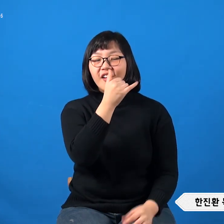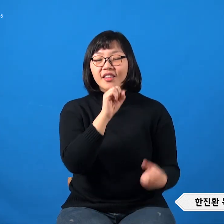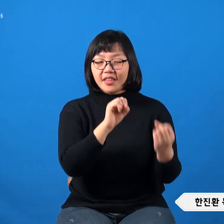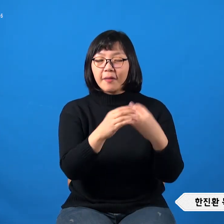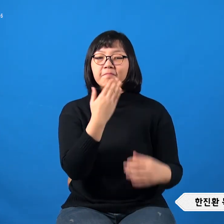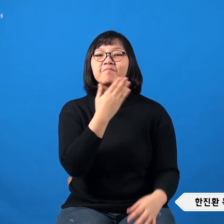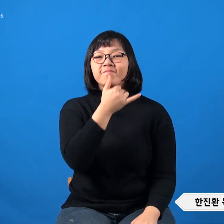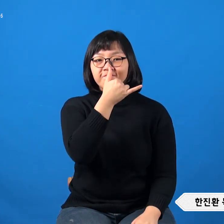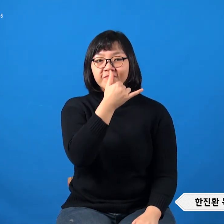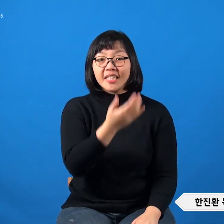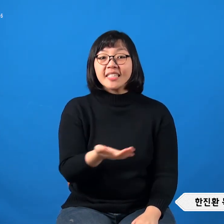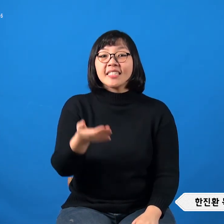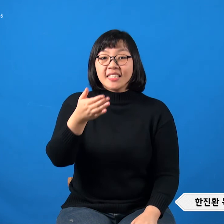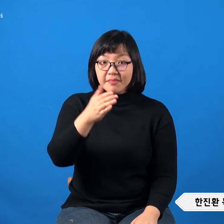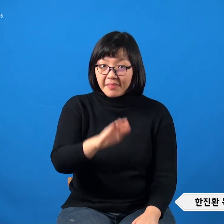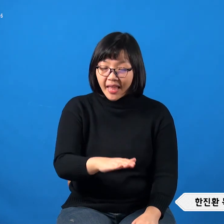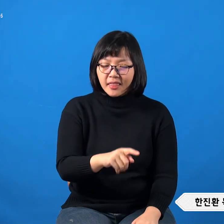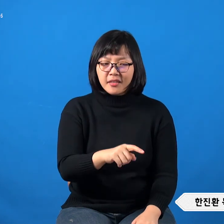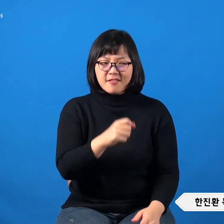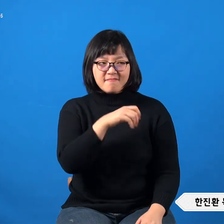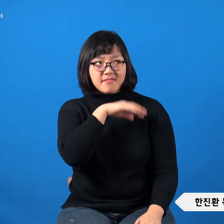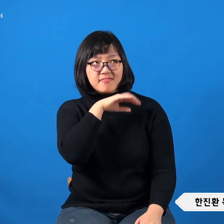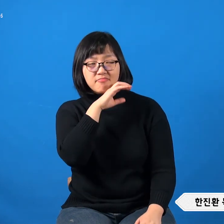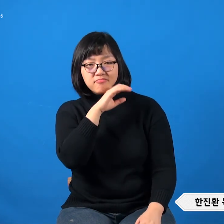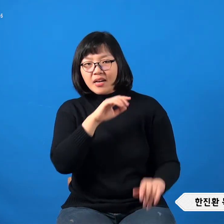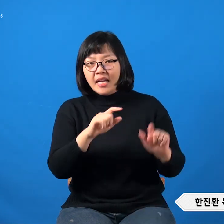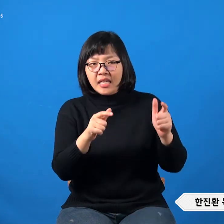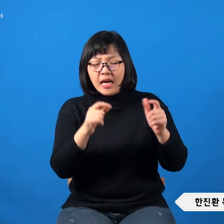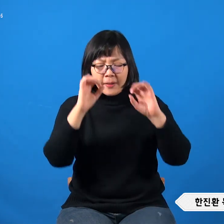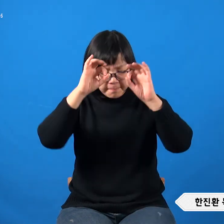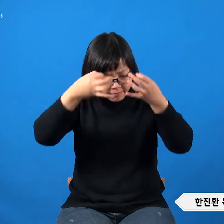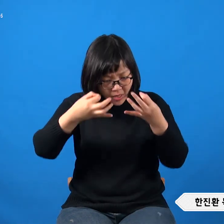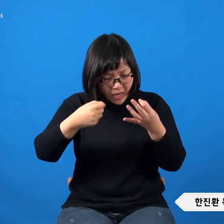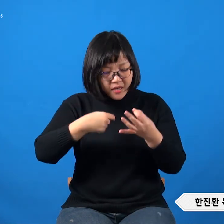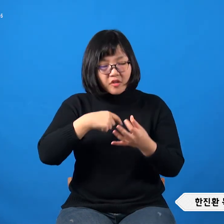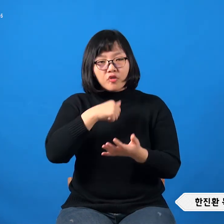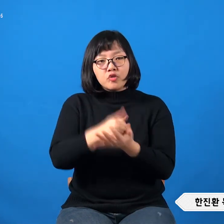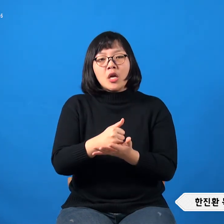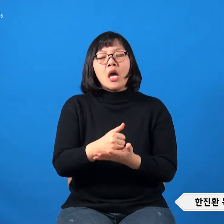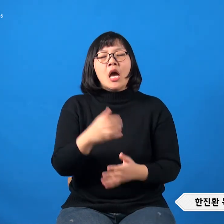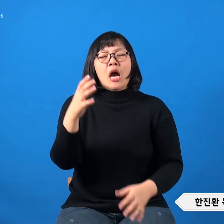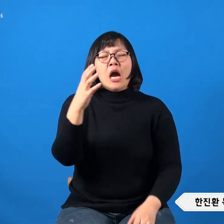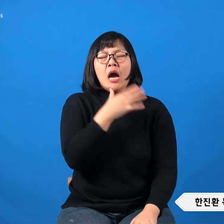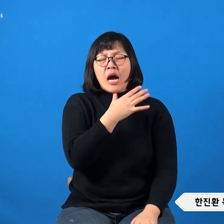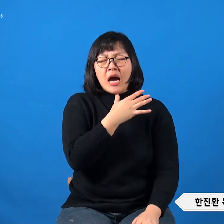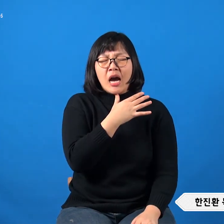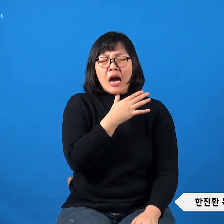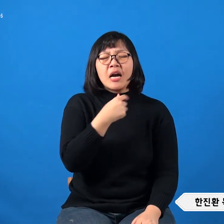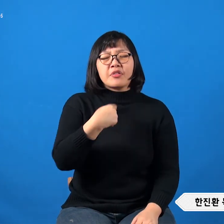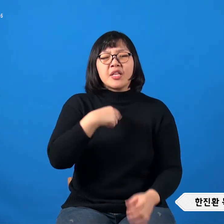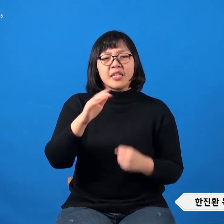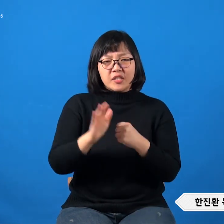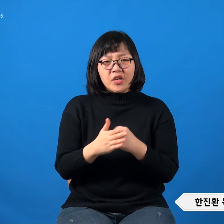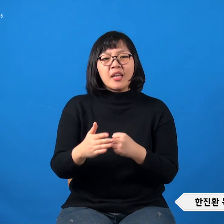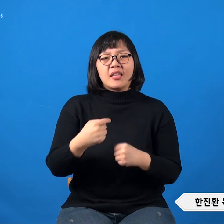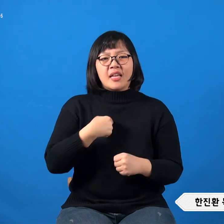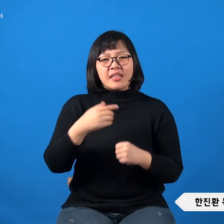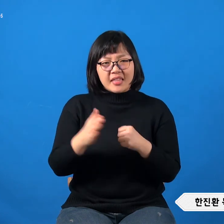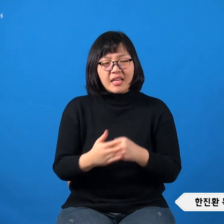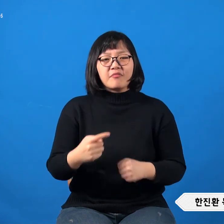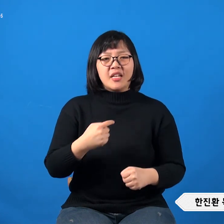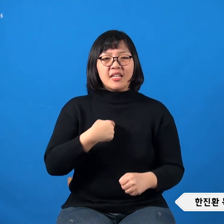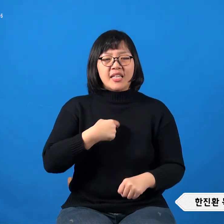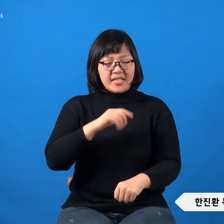있었습니다. 그런데 그렇게 하지 않고 이건 내 죄 때문이다, 내 모든 잘못